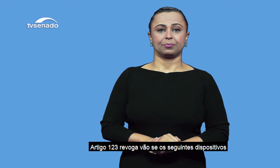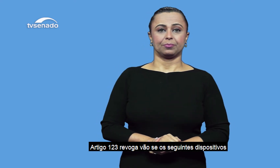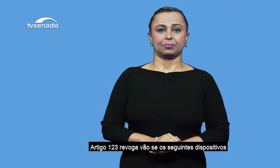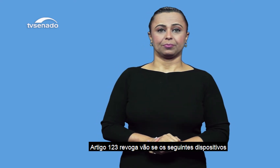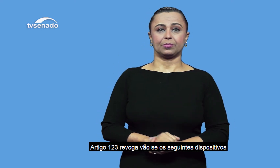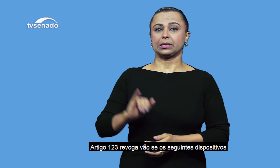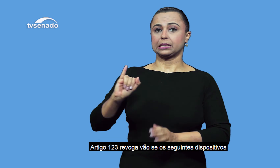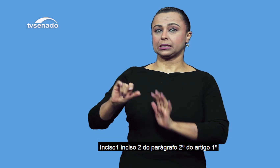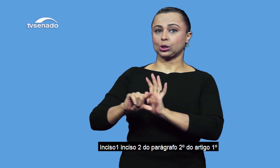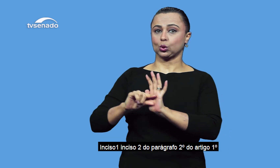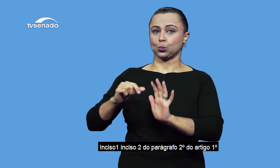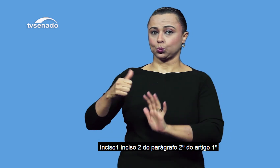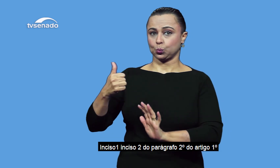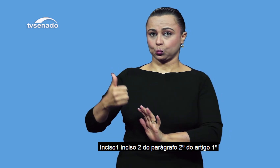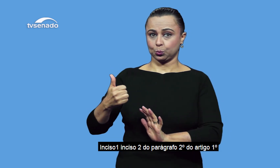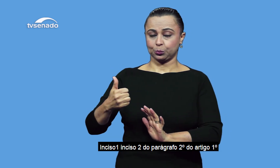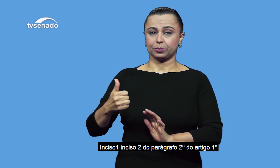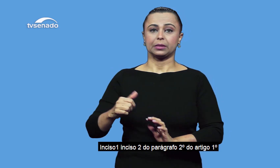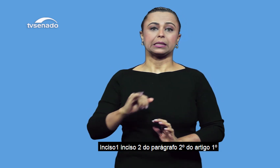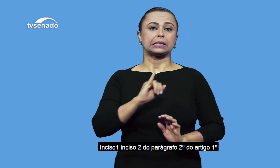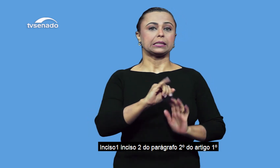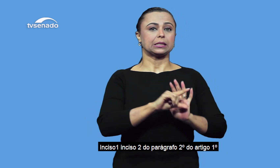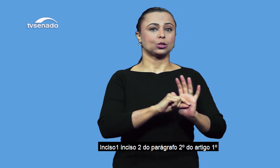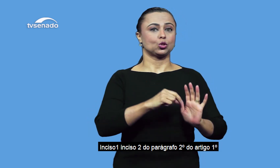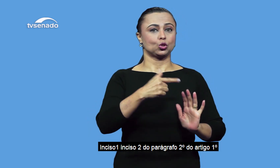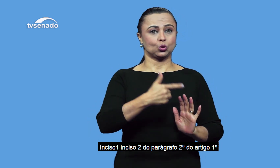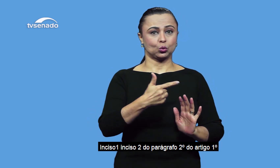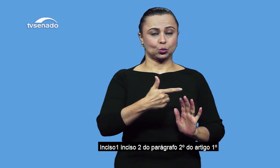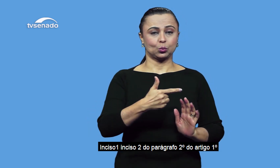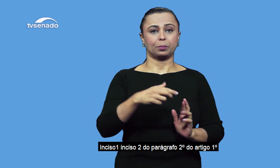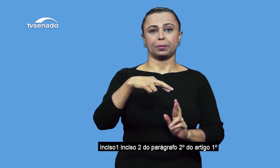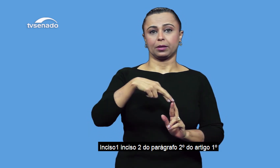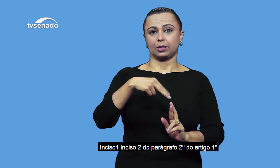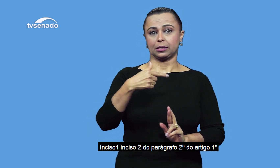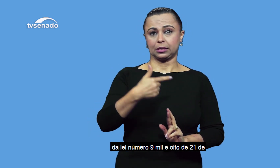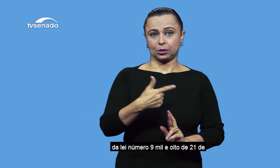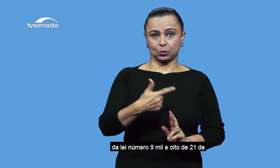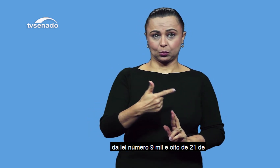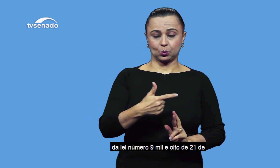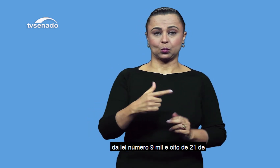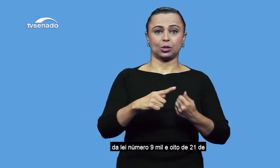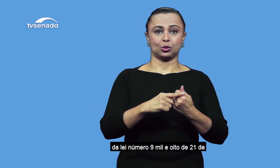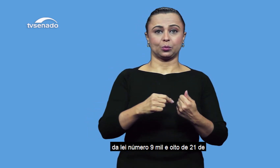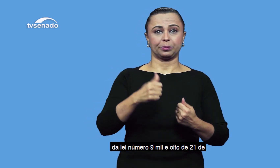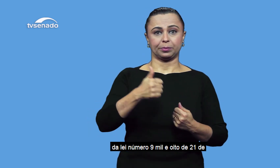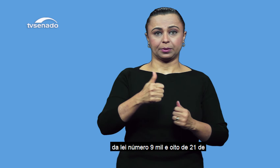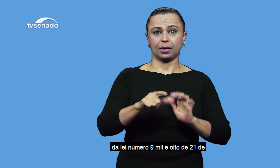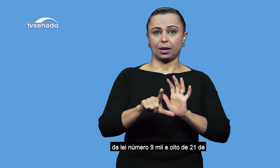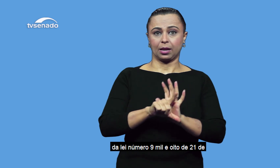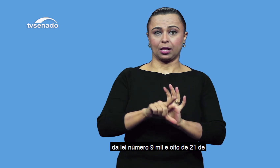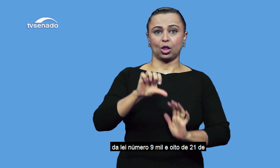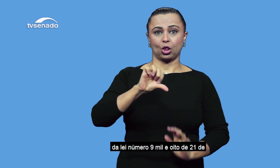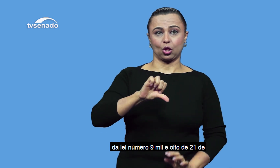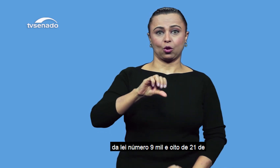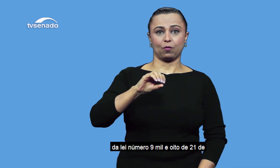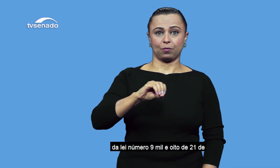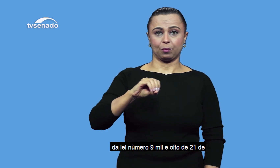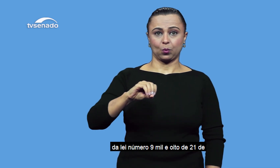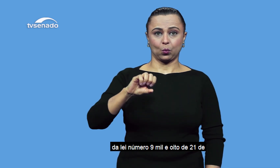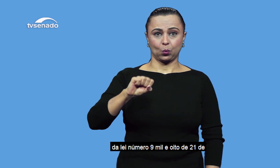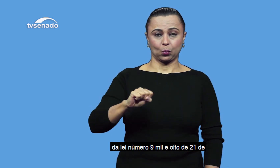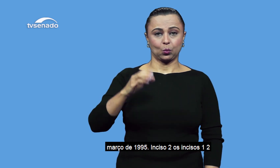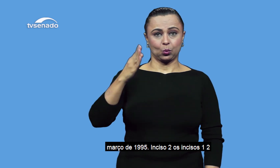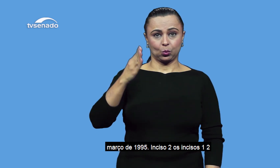inciso 11 inciso 2 do parágrafo 2º do artigo 1º da lei número 9 mil e oito de